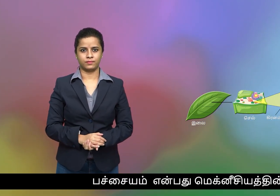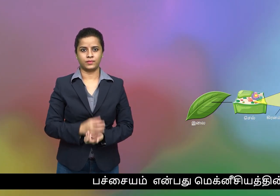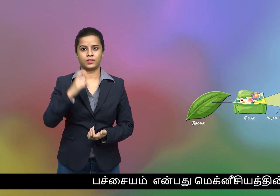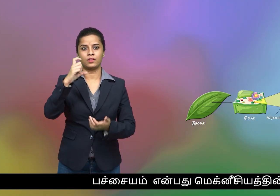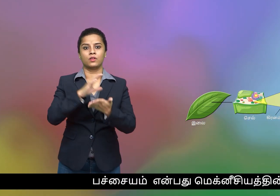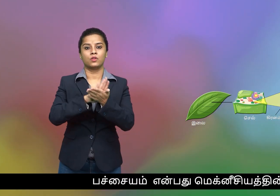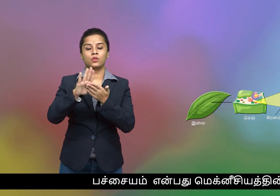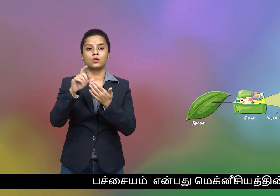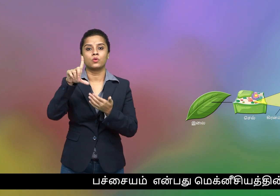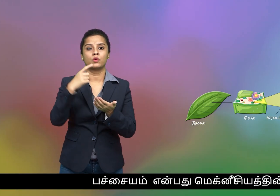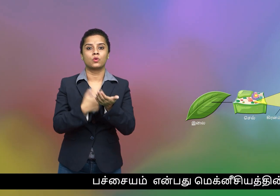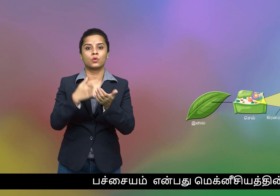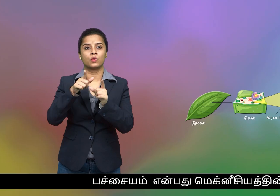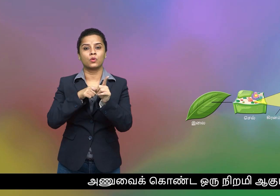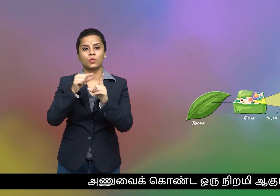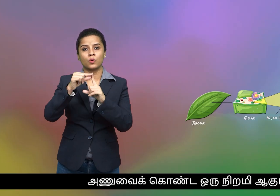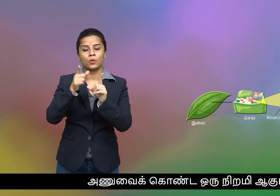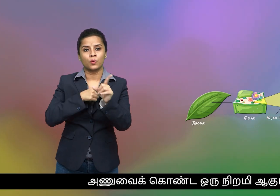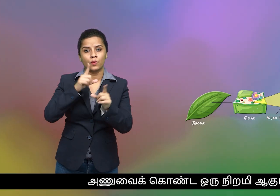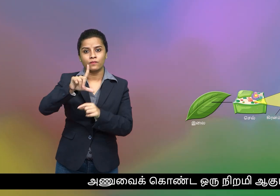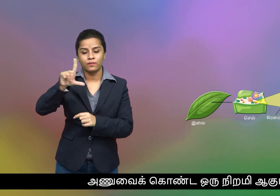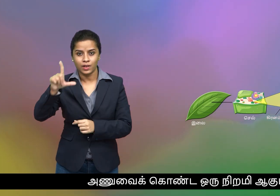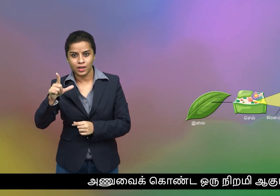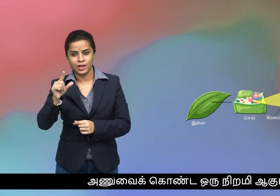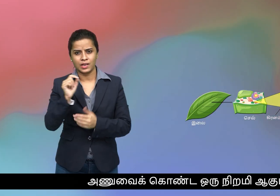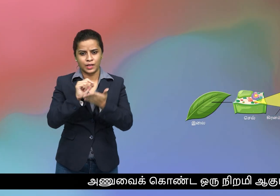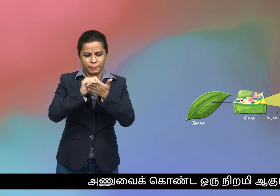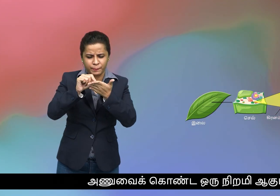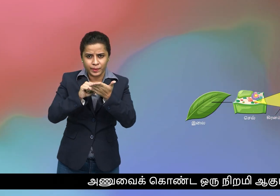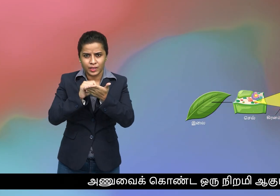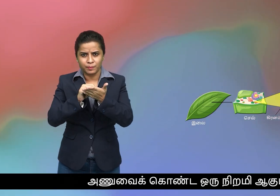பச்சையம் என்பது மெக்னீசியம் அணுவை கொண்ட ஒரு நிறமியாகும்.